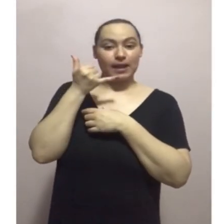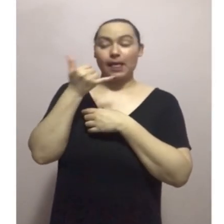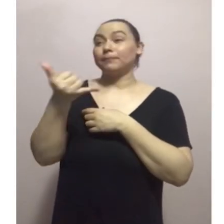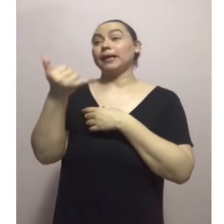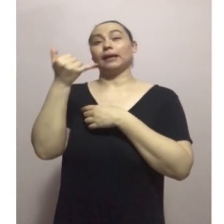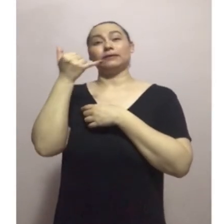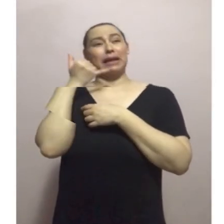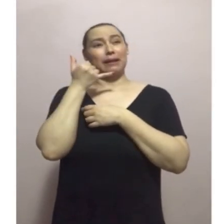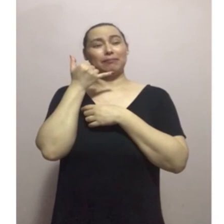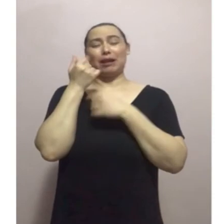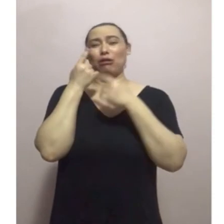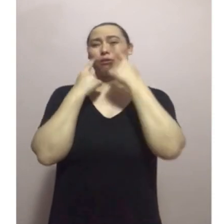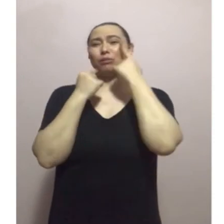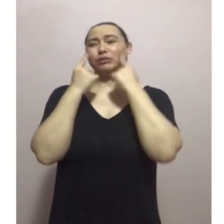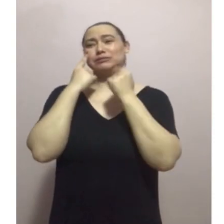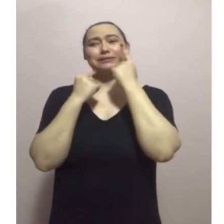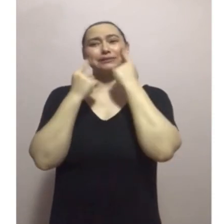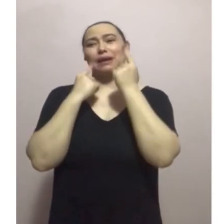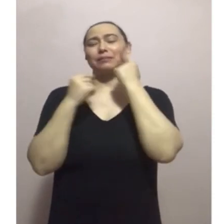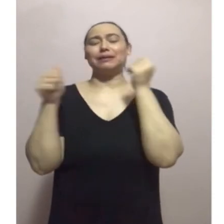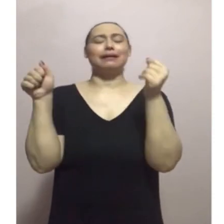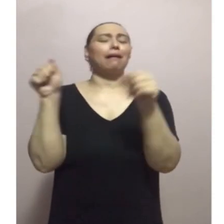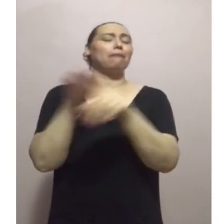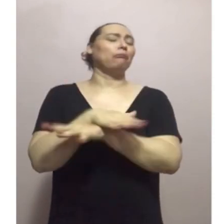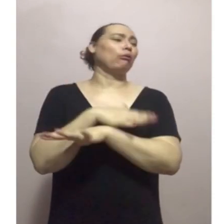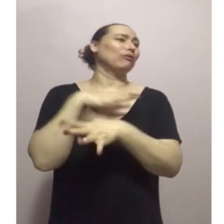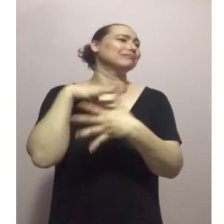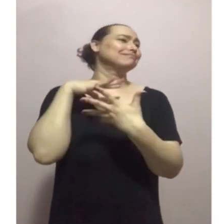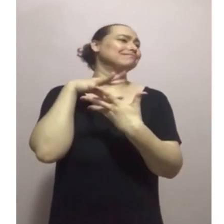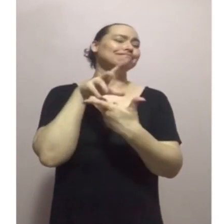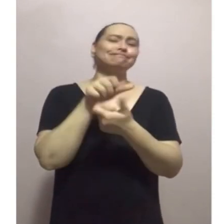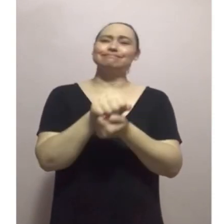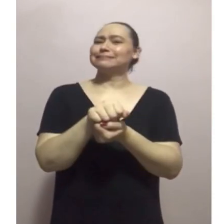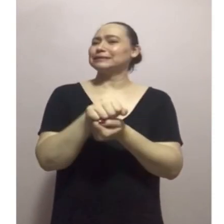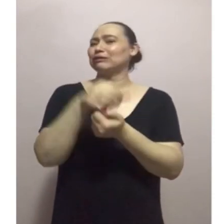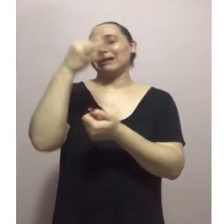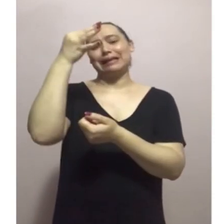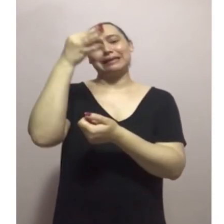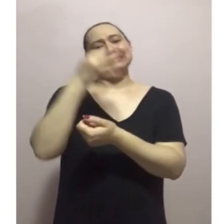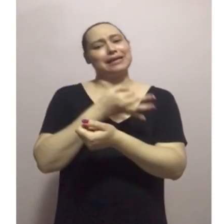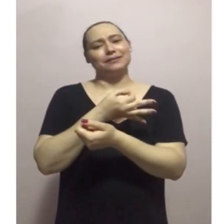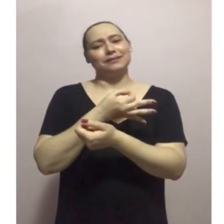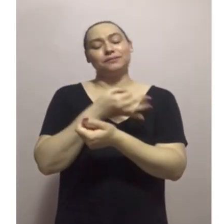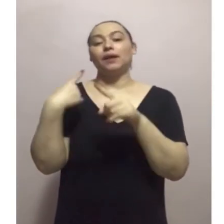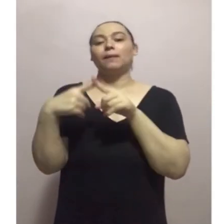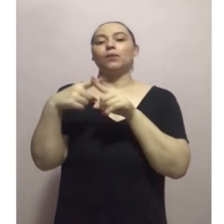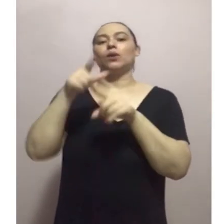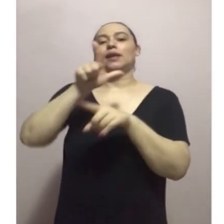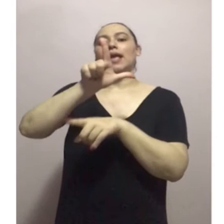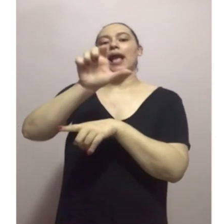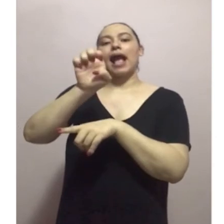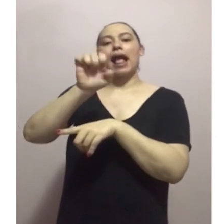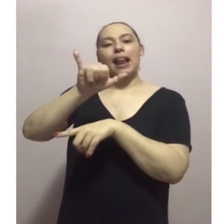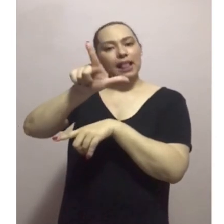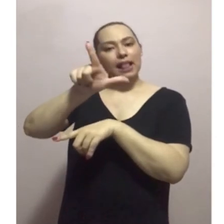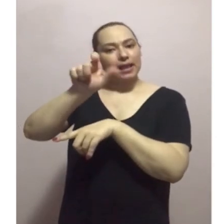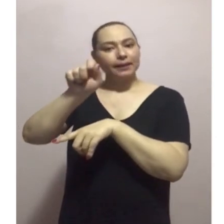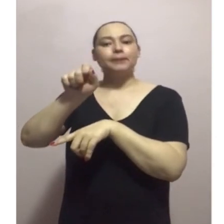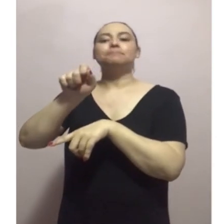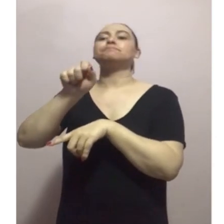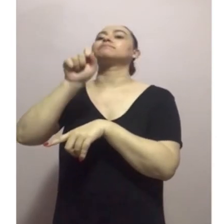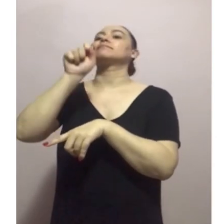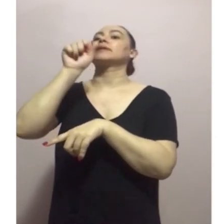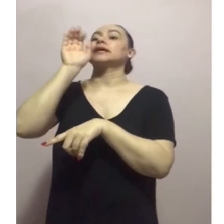a Leila me ligou e ela começou a chorar, eu falei, não, acabou o mundo, sabe? Né? Porque a Leila, ela tá